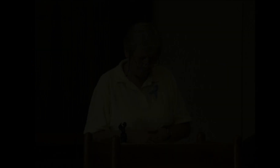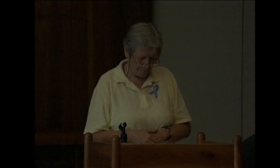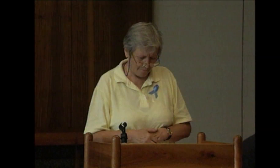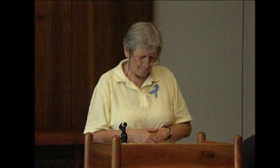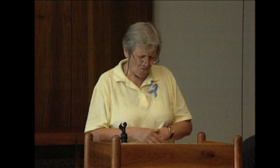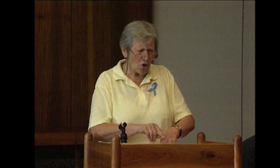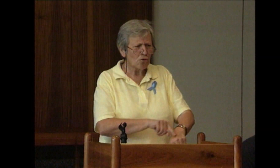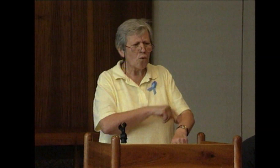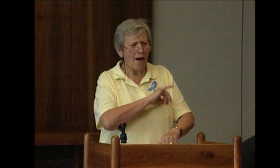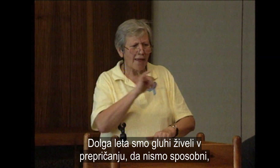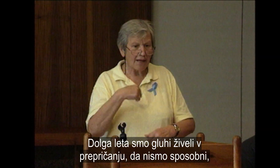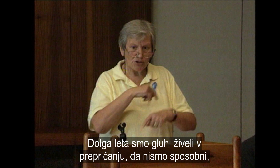In stroke.